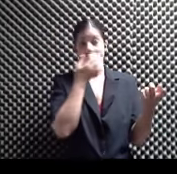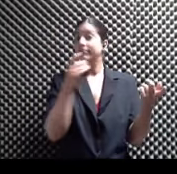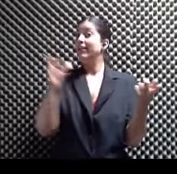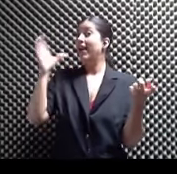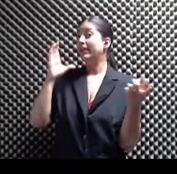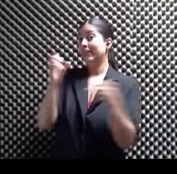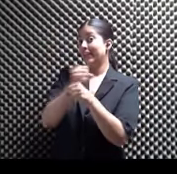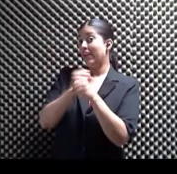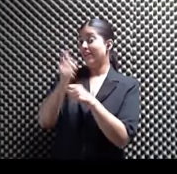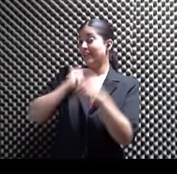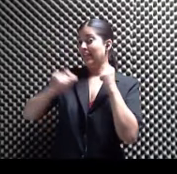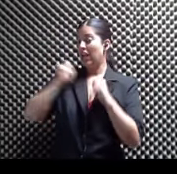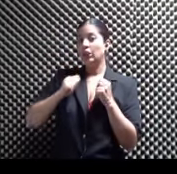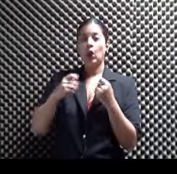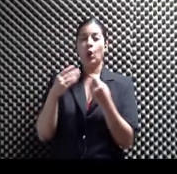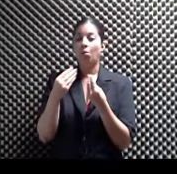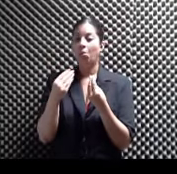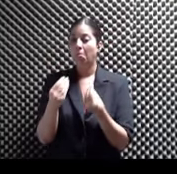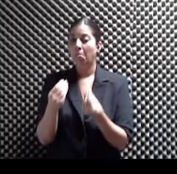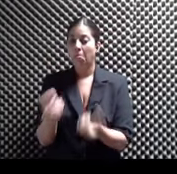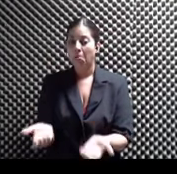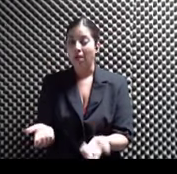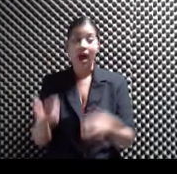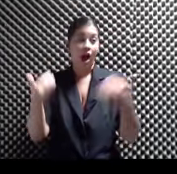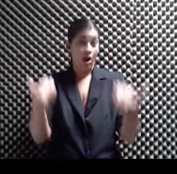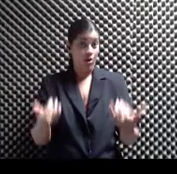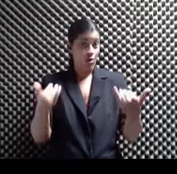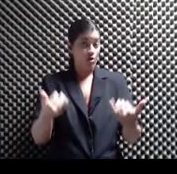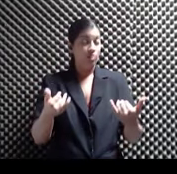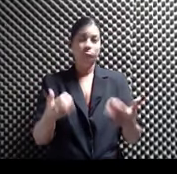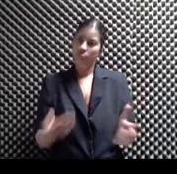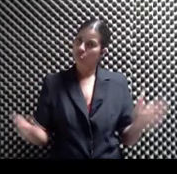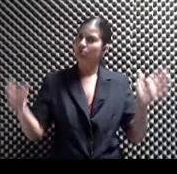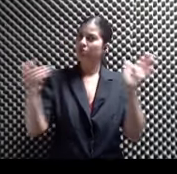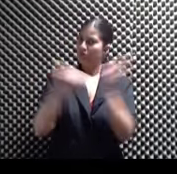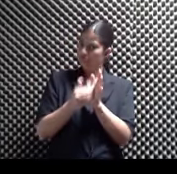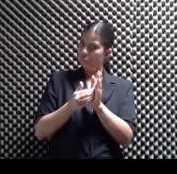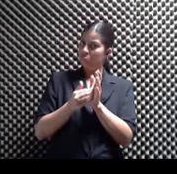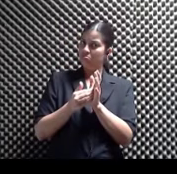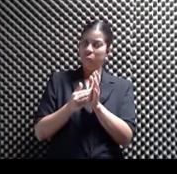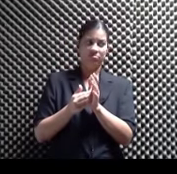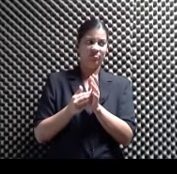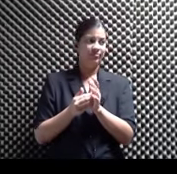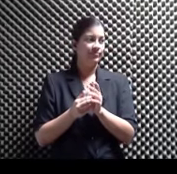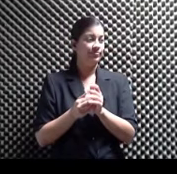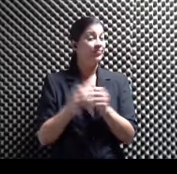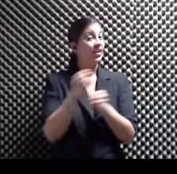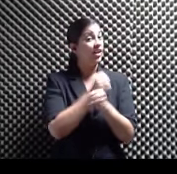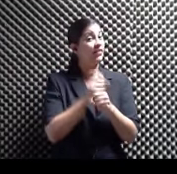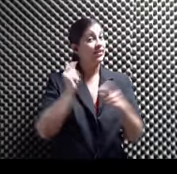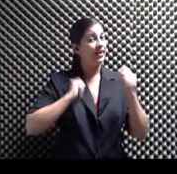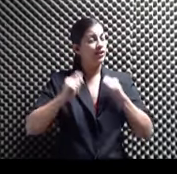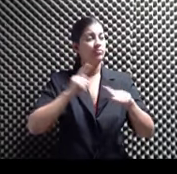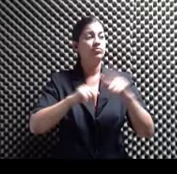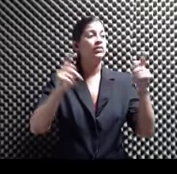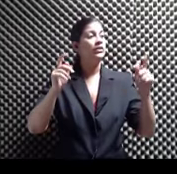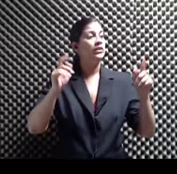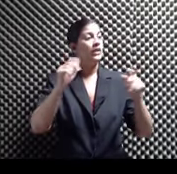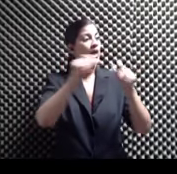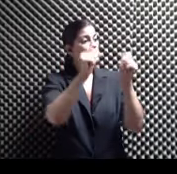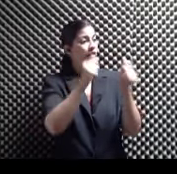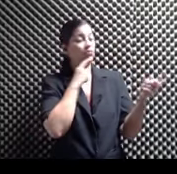desapareciendo. Exacto. Ahora entra nuevamente, ¿verdad? Y una pequeña onda de traer estos cafeteatros, pero abrirlos también a otros tipos de arte. En este caso,